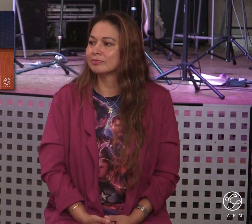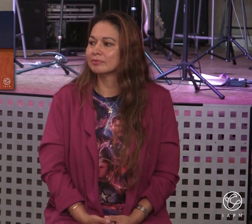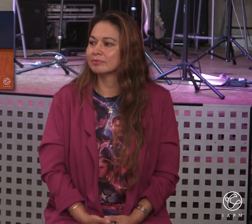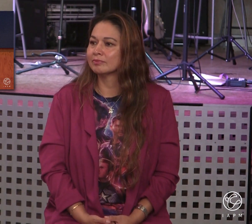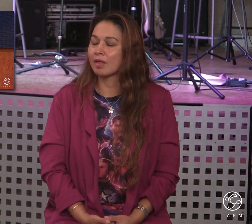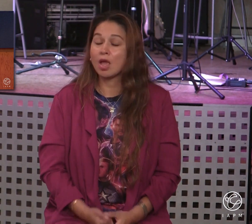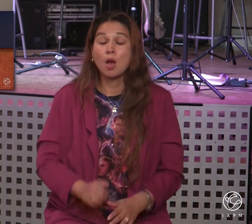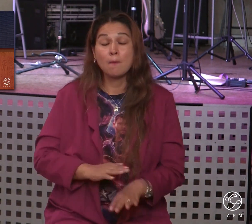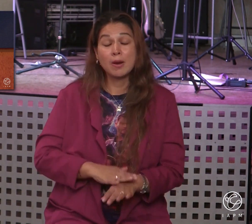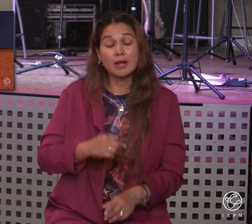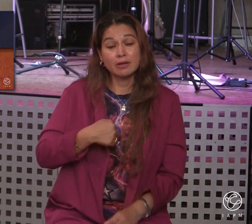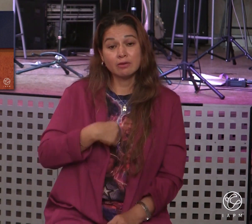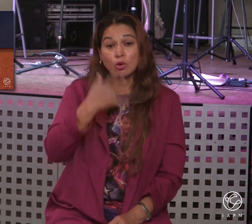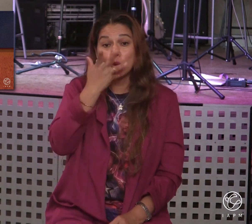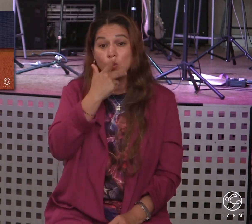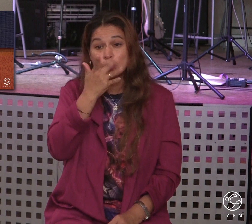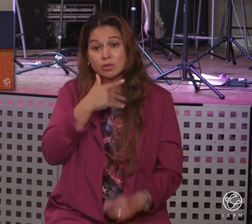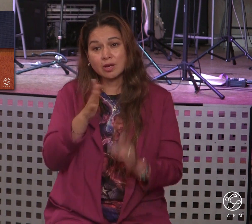quién es,